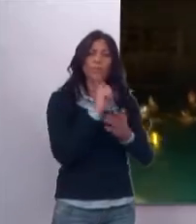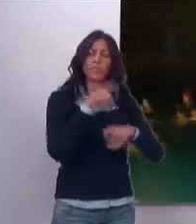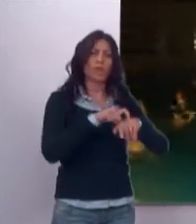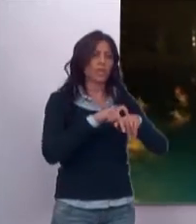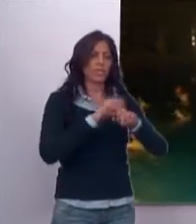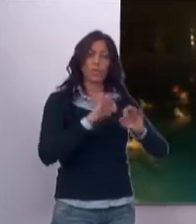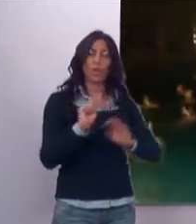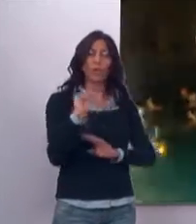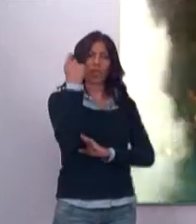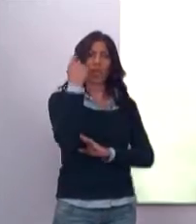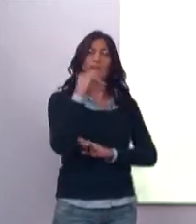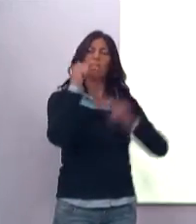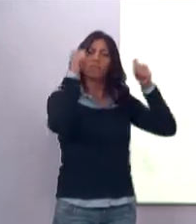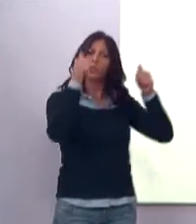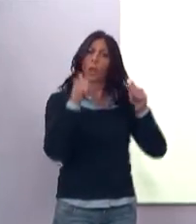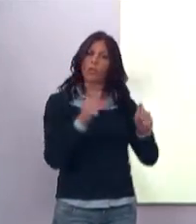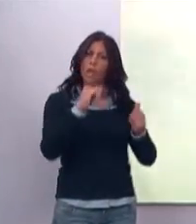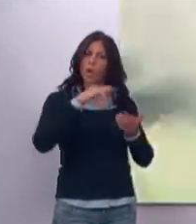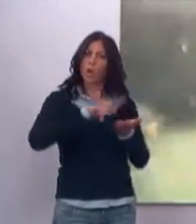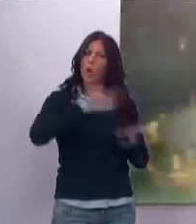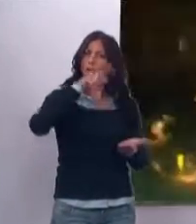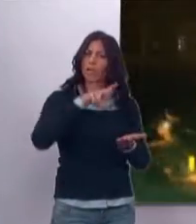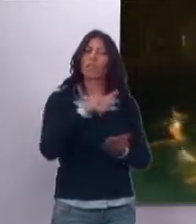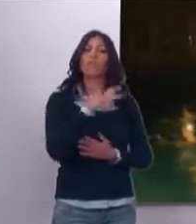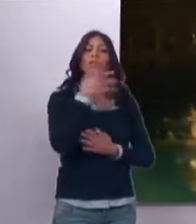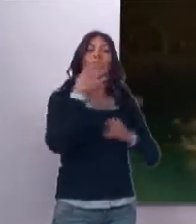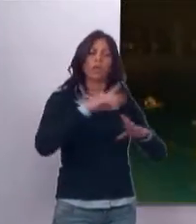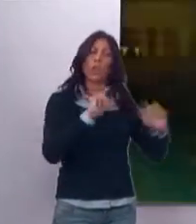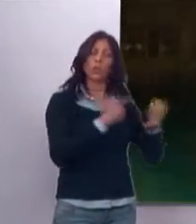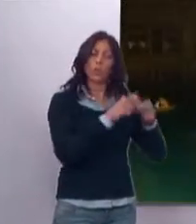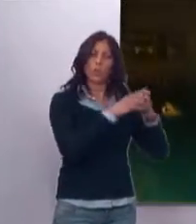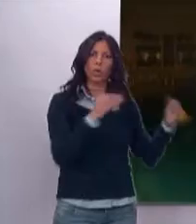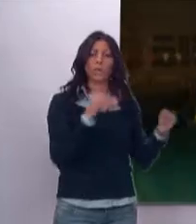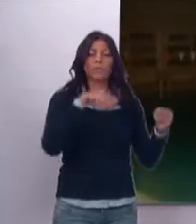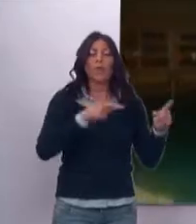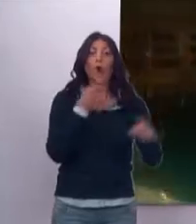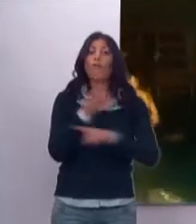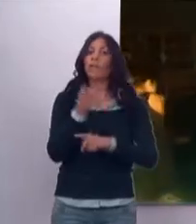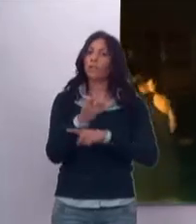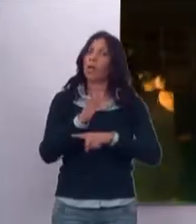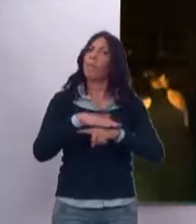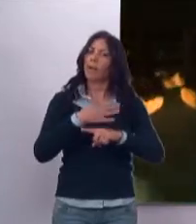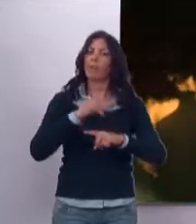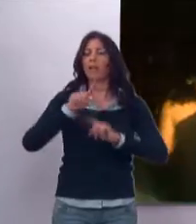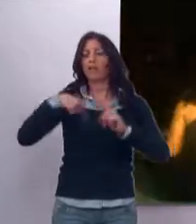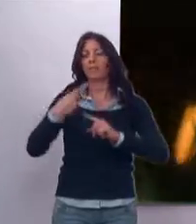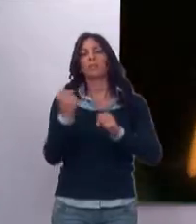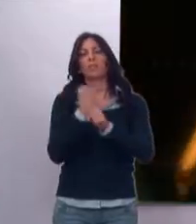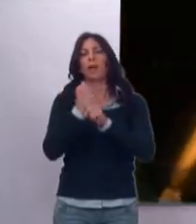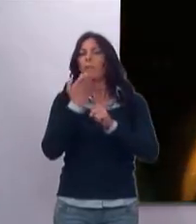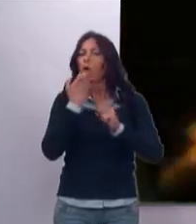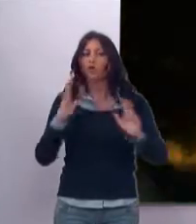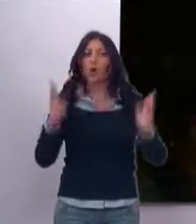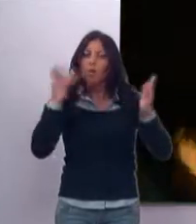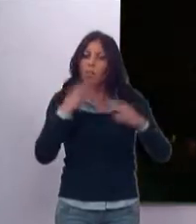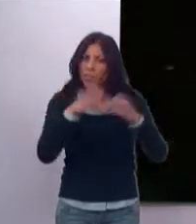trata de un curso de carácter oficial con titulación homolocada por parte de la Junta de Andalucía y obligatorio para el desempeño de las